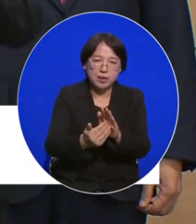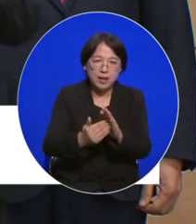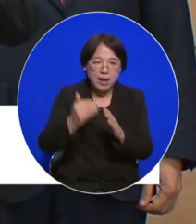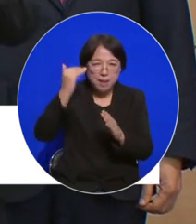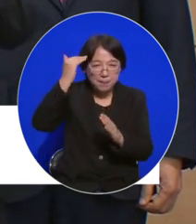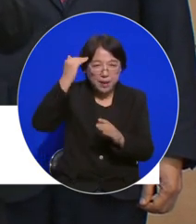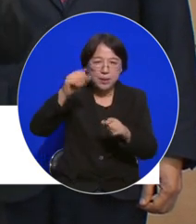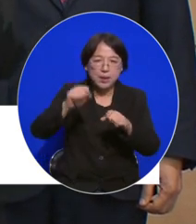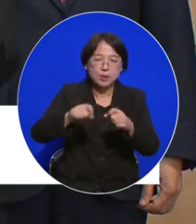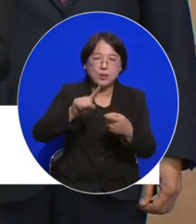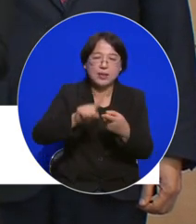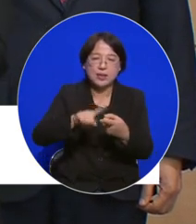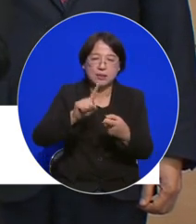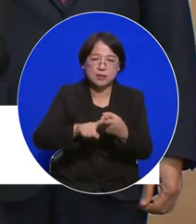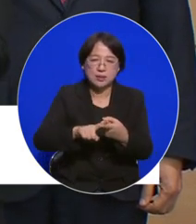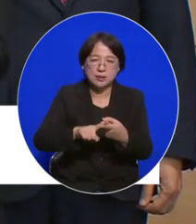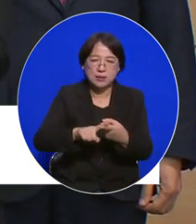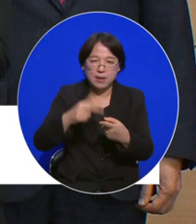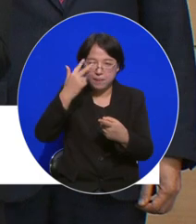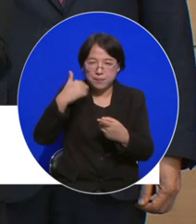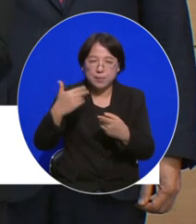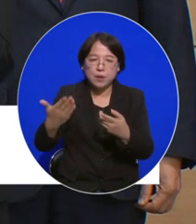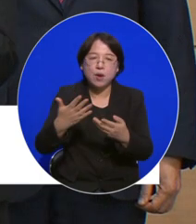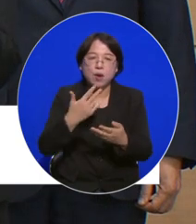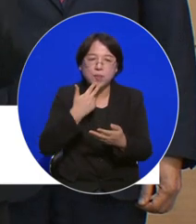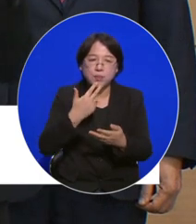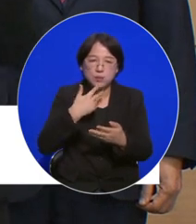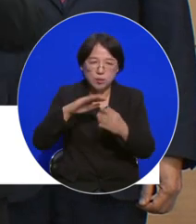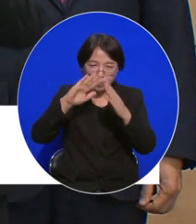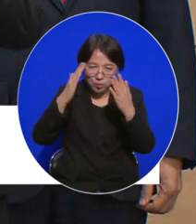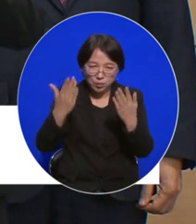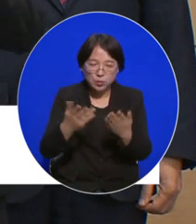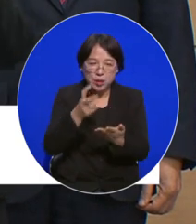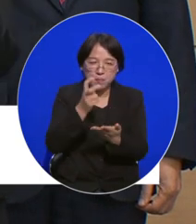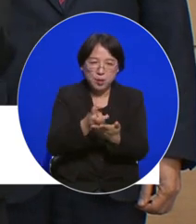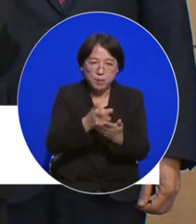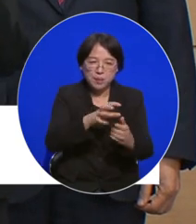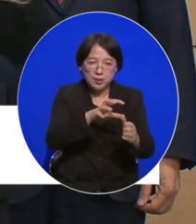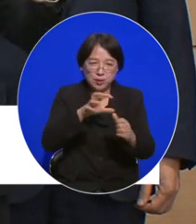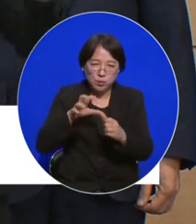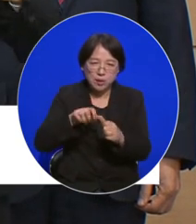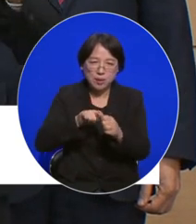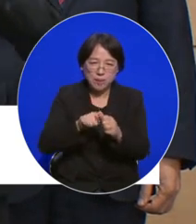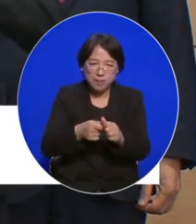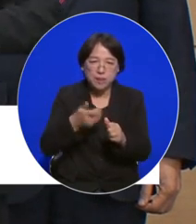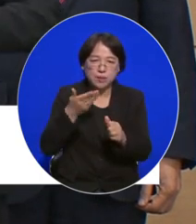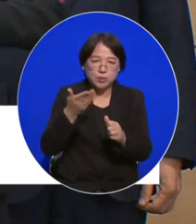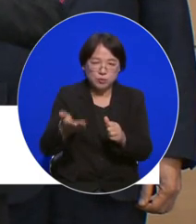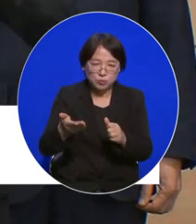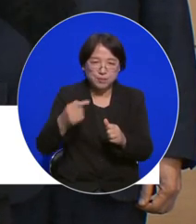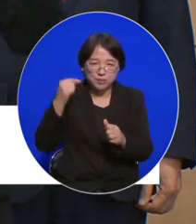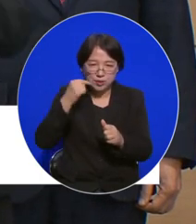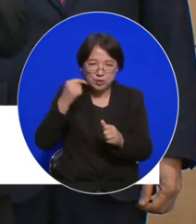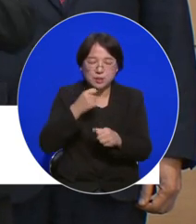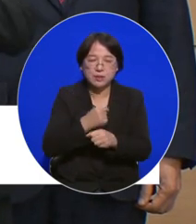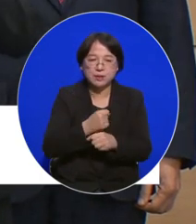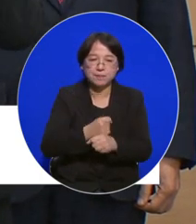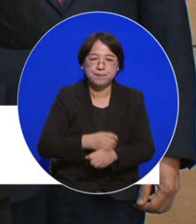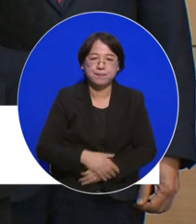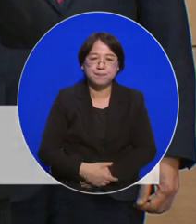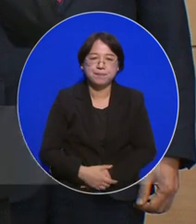운송 방해 행위에 대해서는 일체의 관용 없이 모든 조치 간구하여 엄정하게